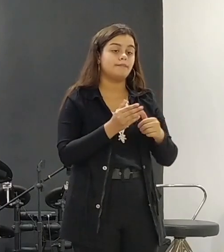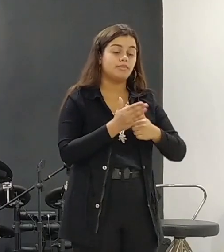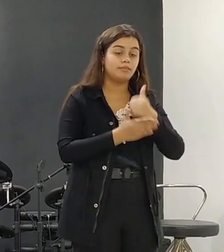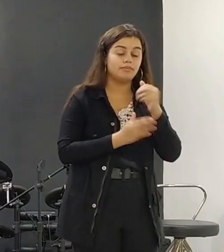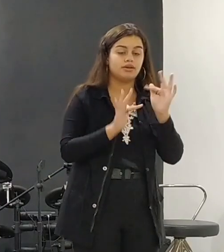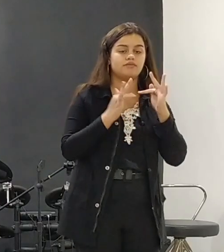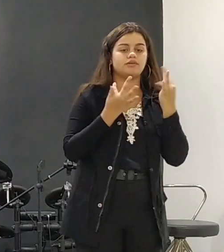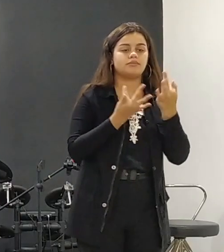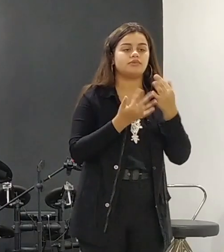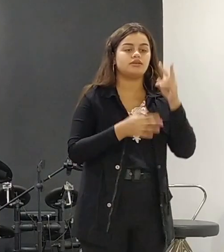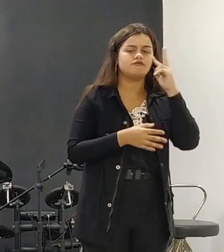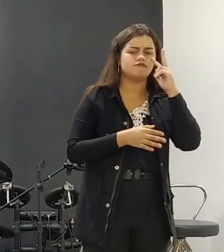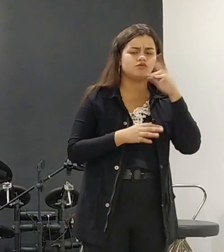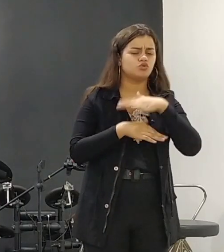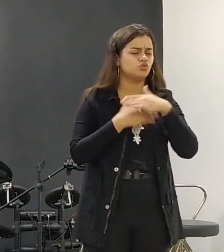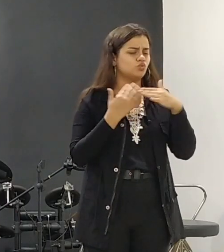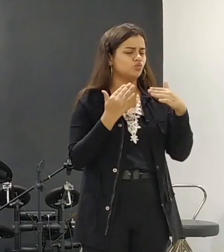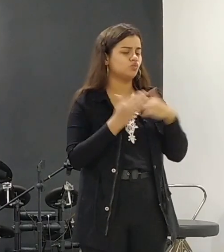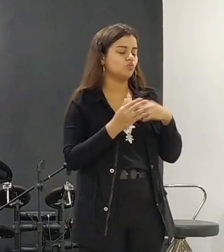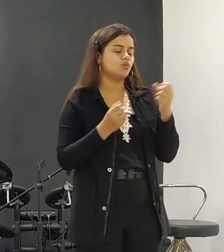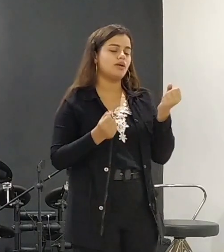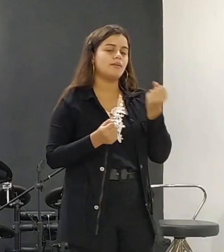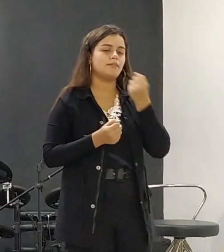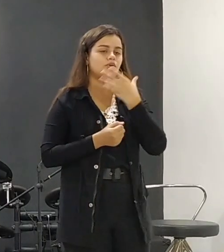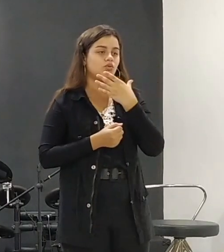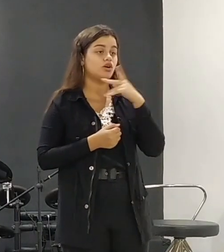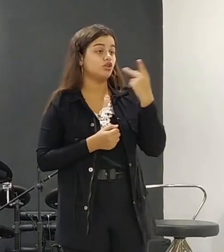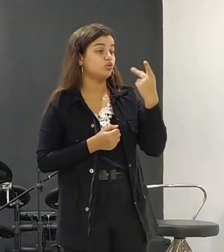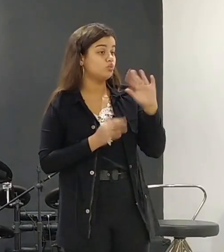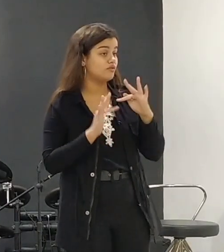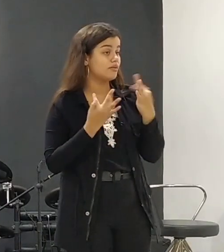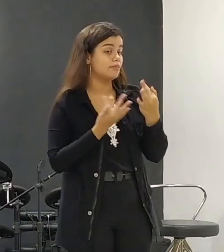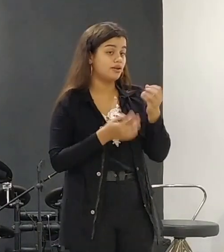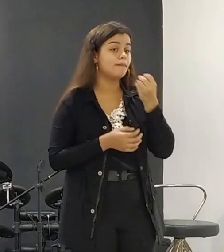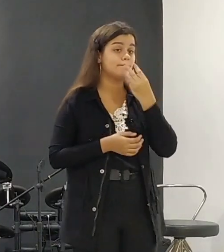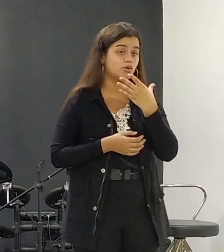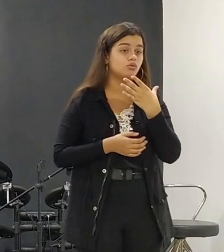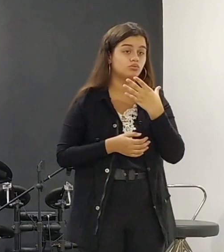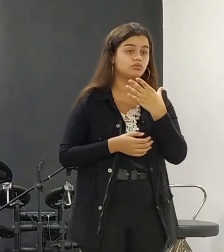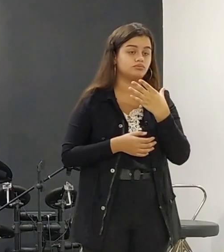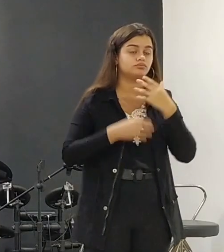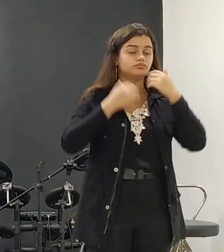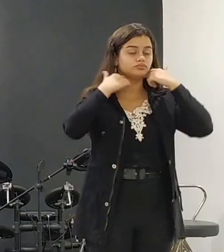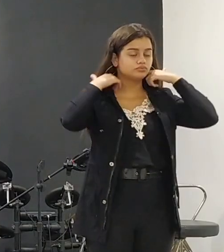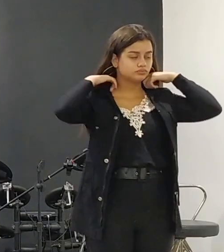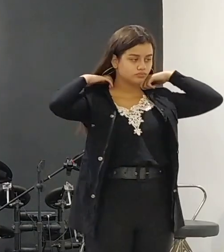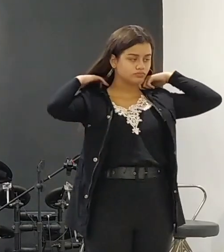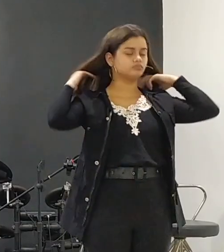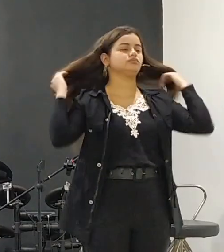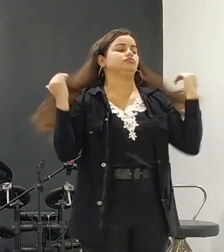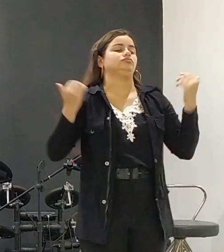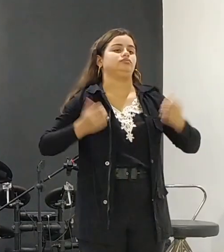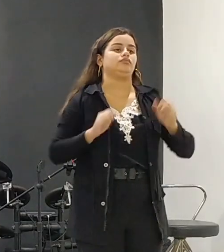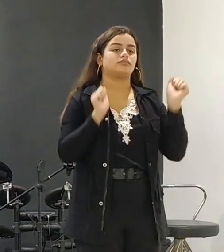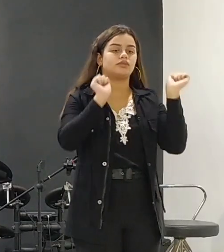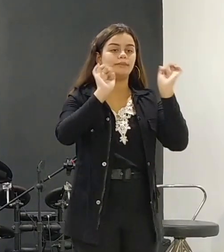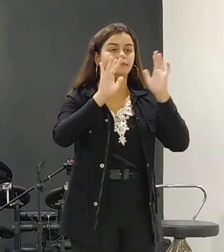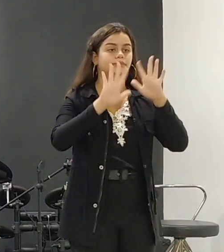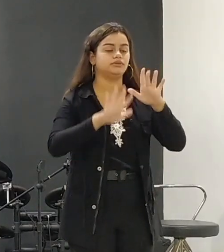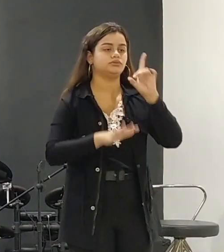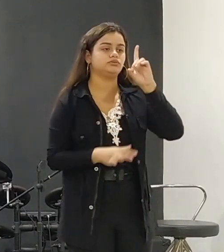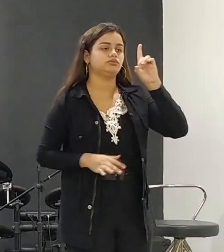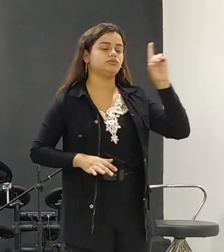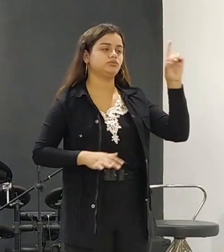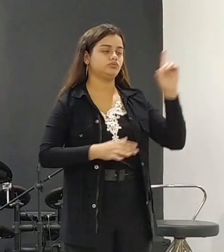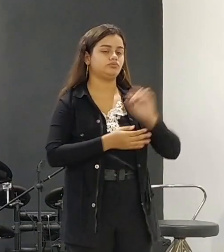obra, ele viu que tudo era bom. A sua família é boa diante de Deus. É sinal do favor de Deus para